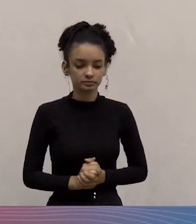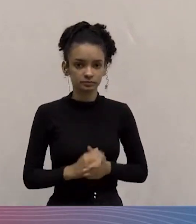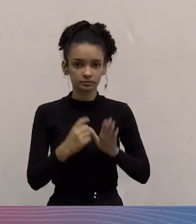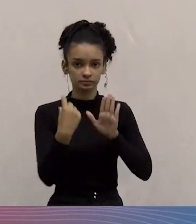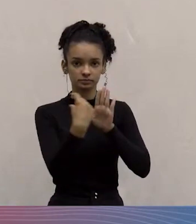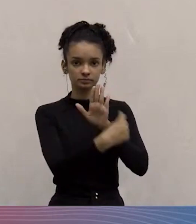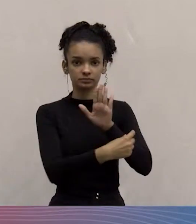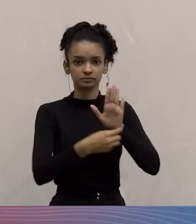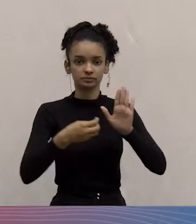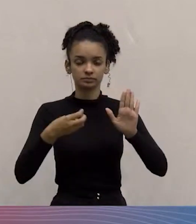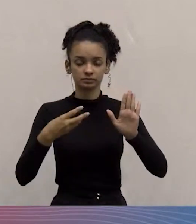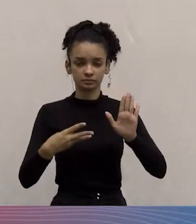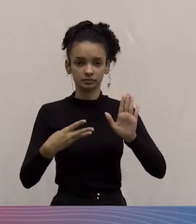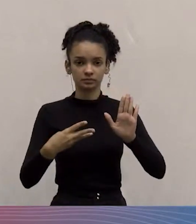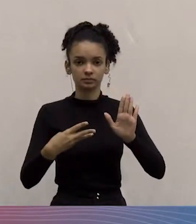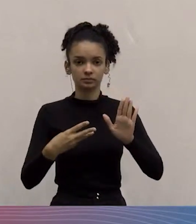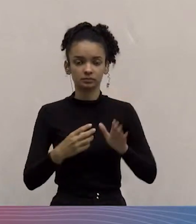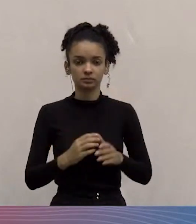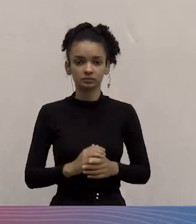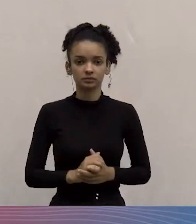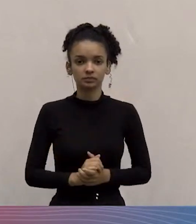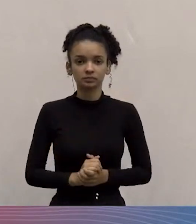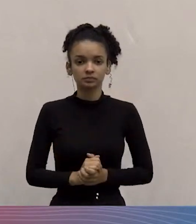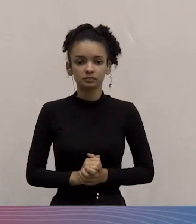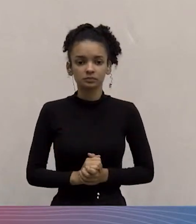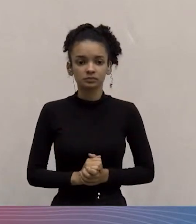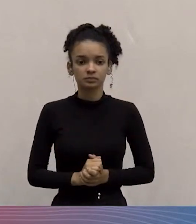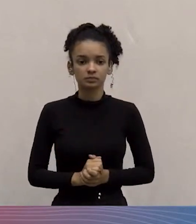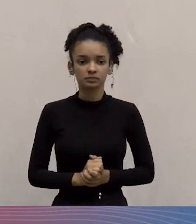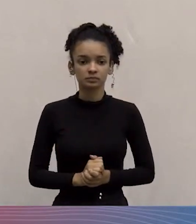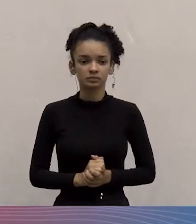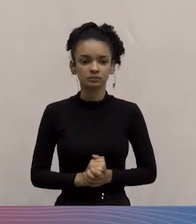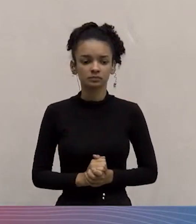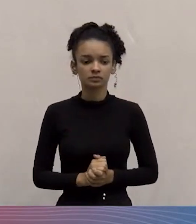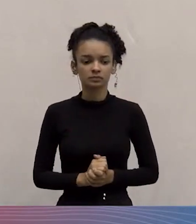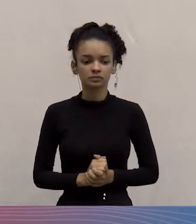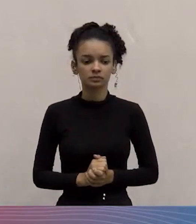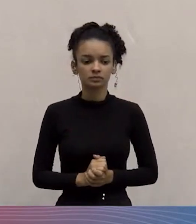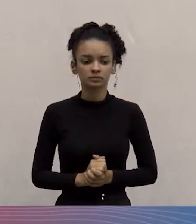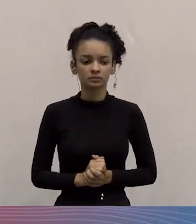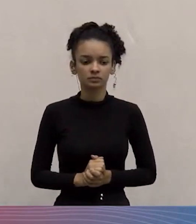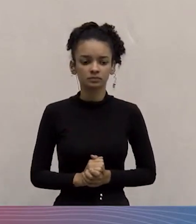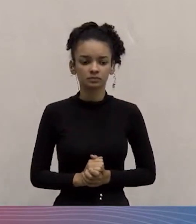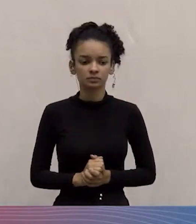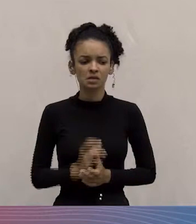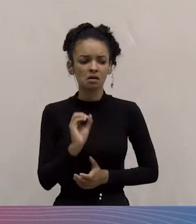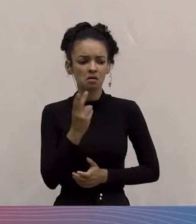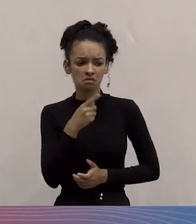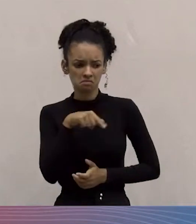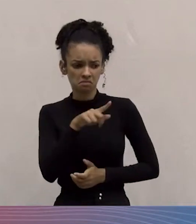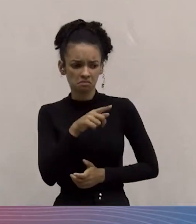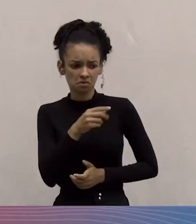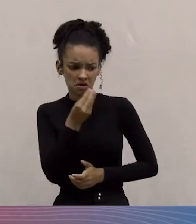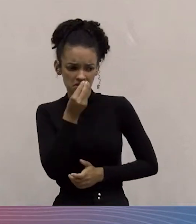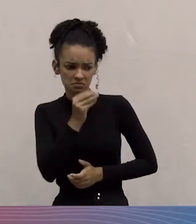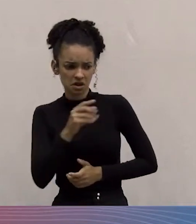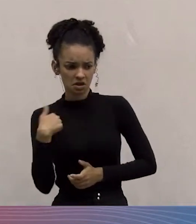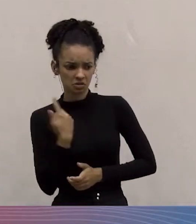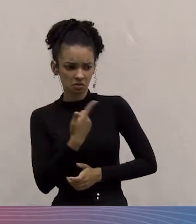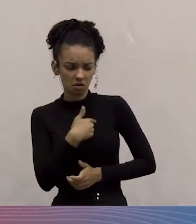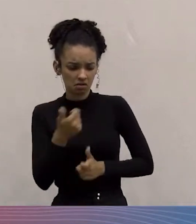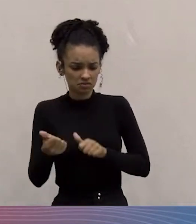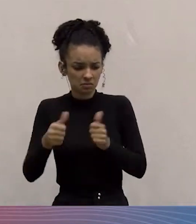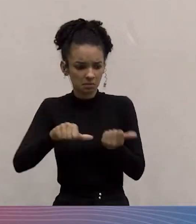versículo 3. Ou porventura ignorais que todos nós que fomos batizados em